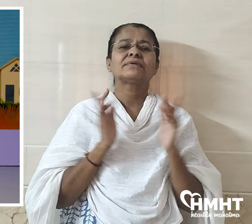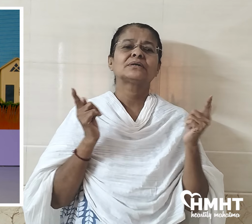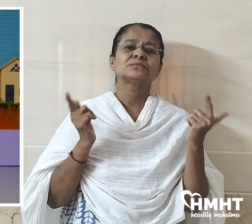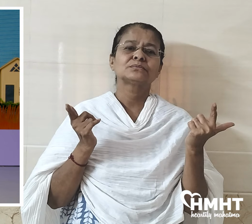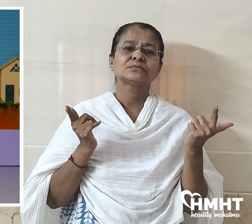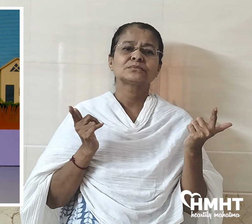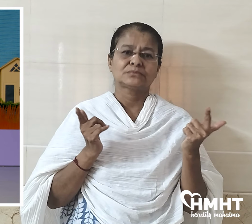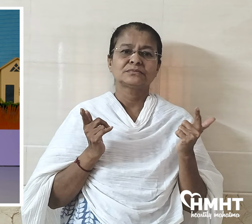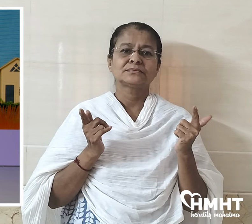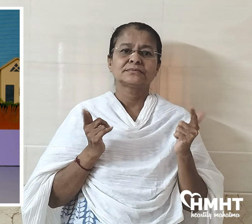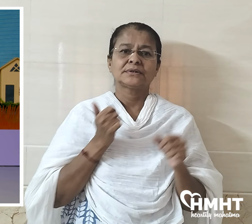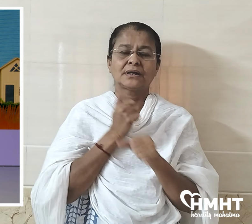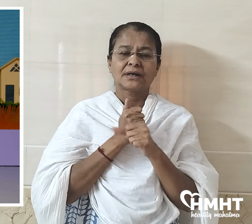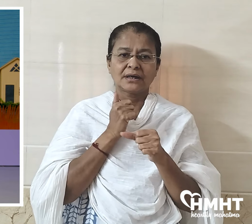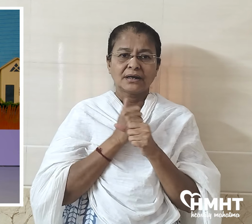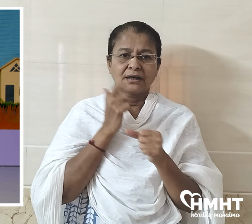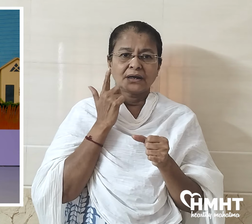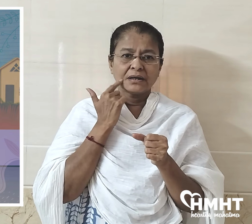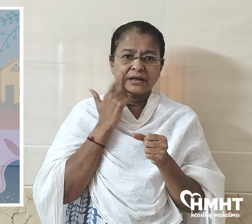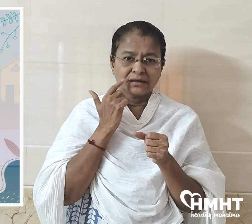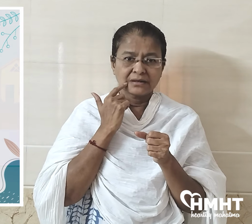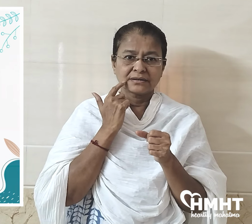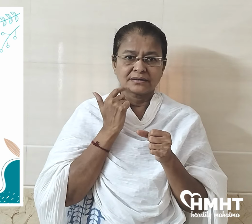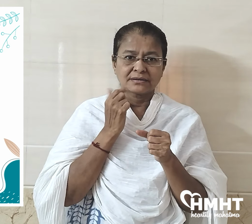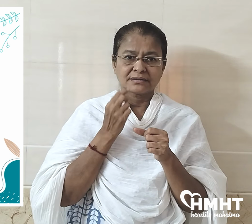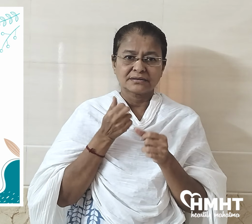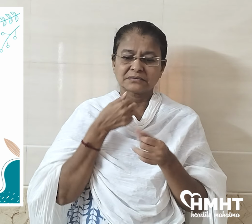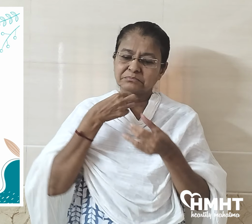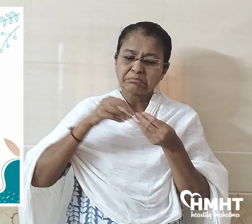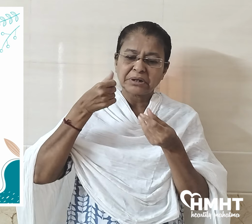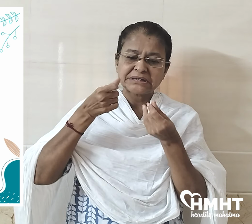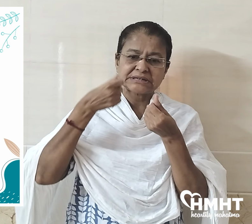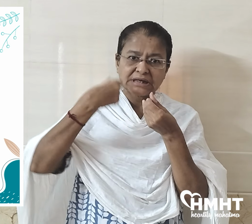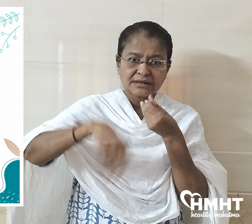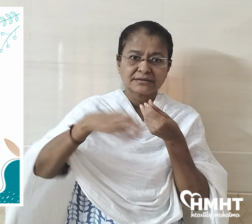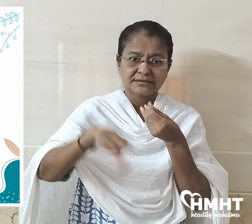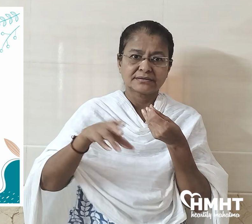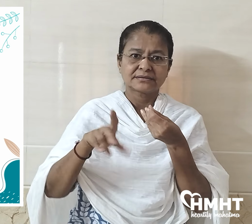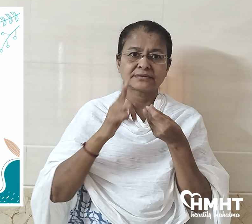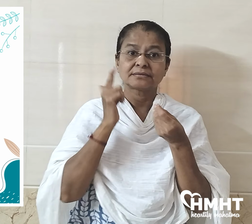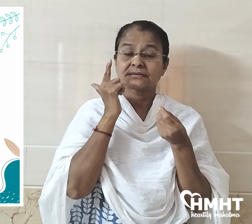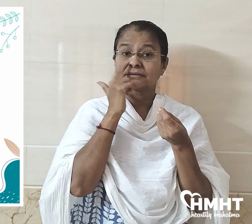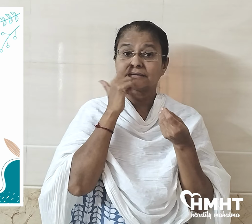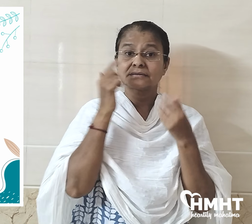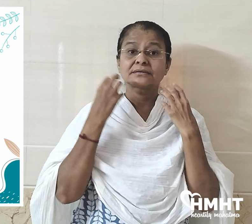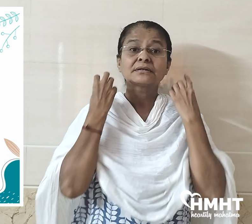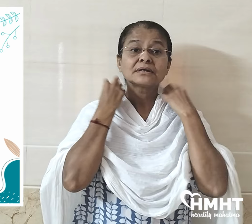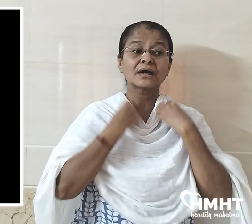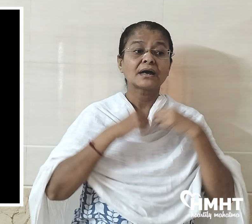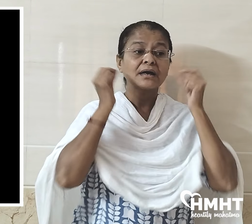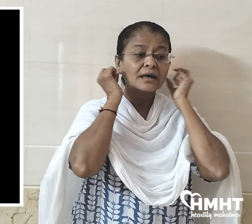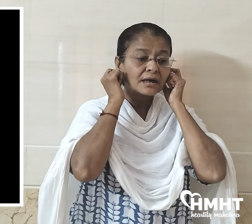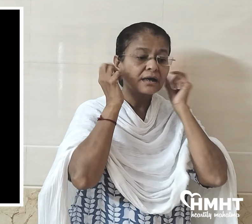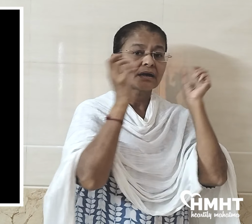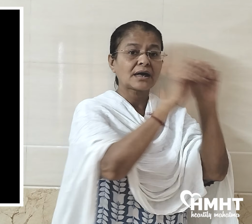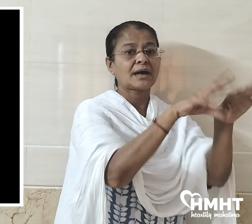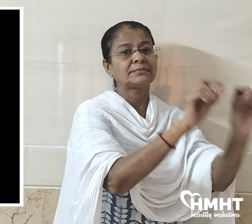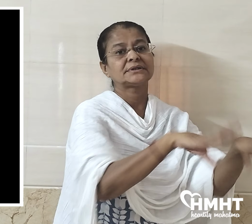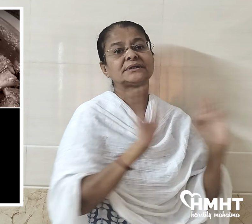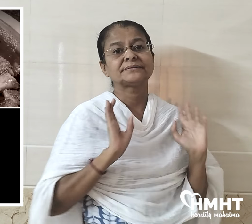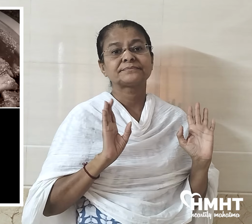શું ના કીધું, હસબન્ડને ધંધામાં ખોટ ગઈ તો પોતાનો બધો દાગીનો આપી દીધો, અને તોય ધંધો ના ચાલતો હોય તો પછી પોતે